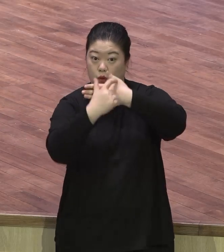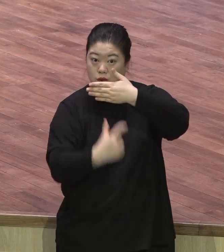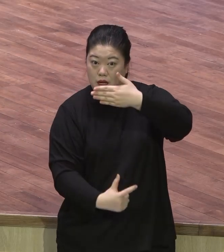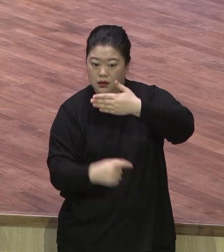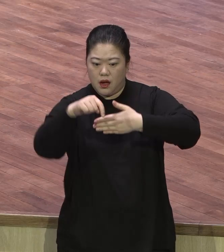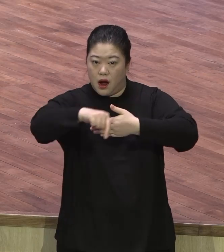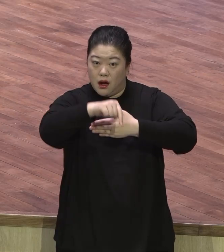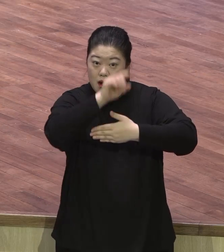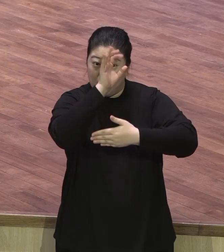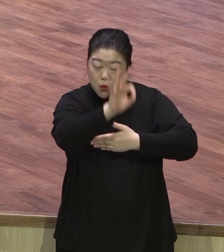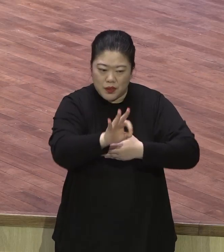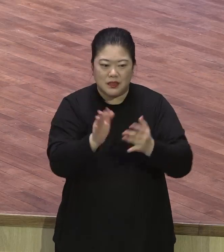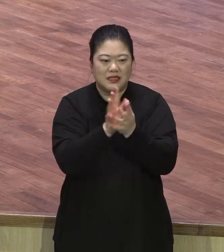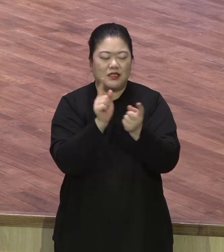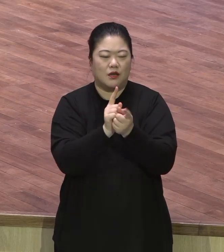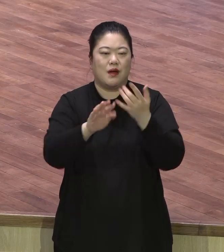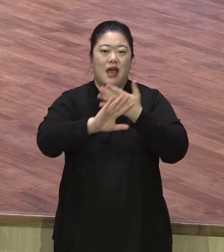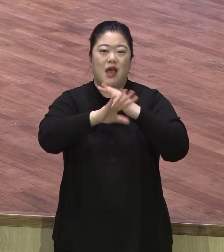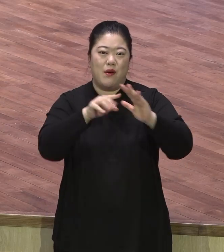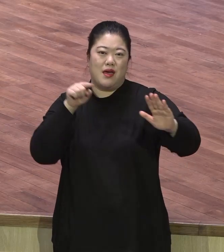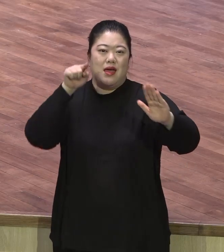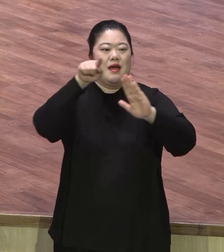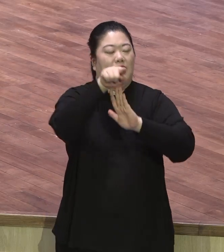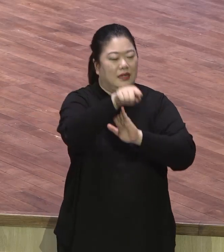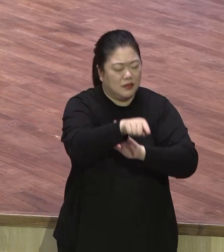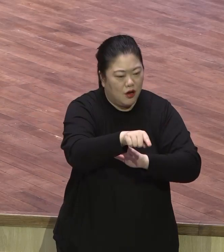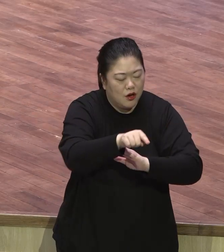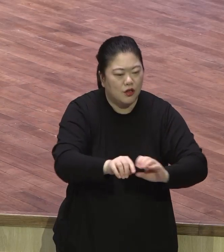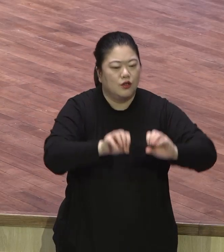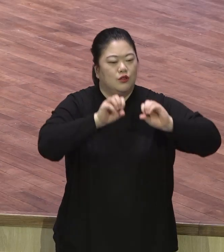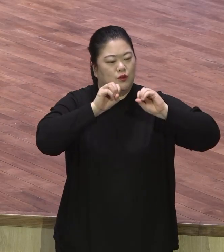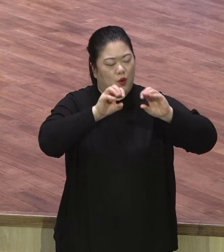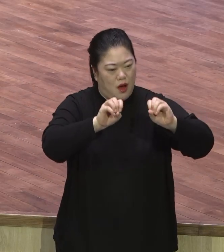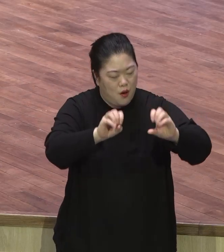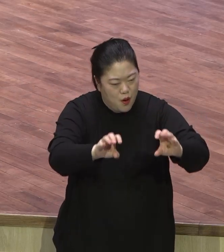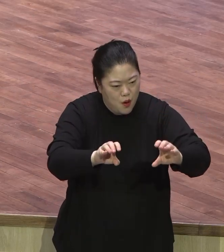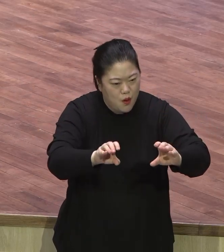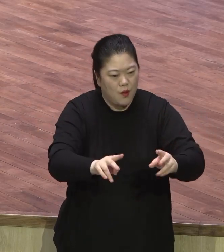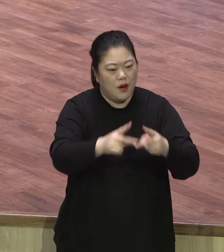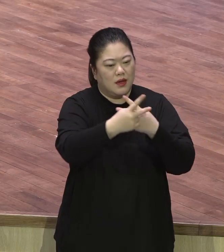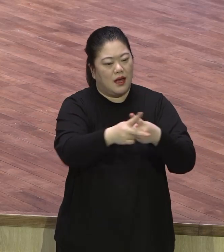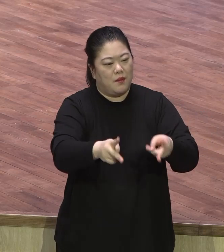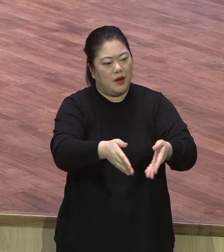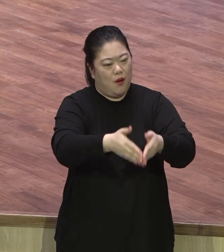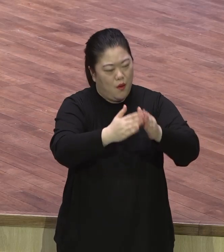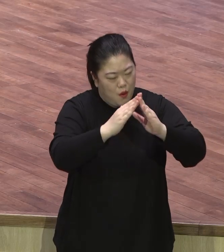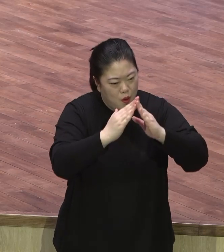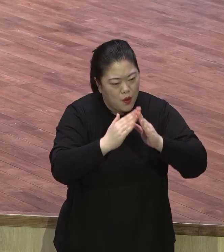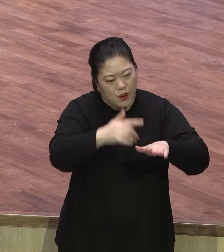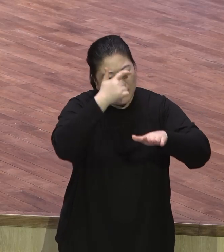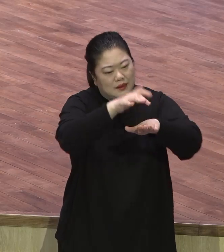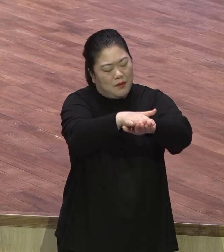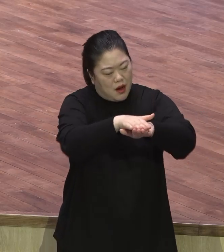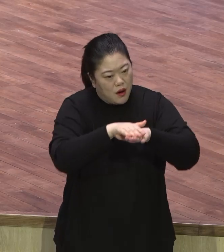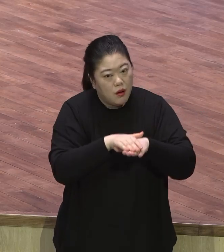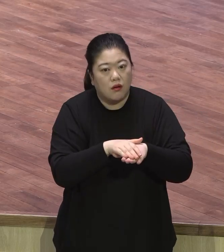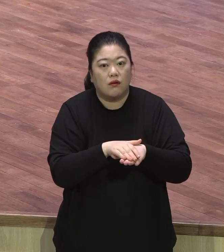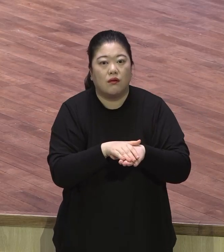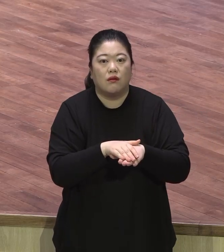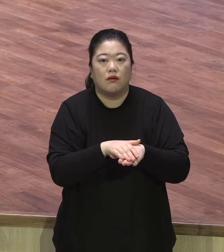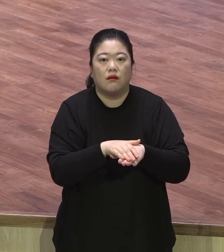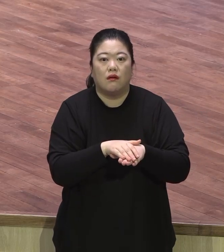가서 거기 가서 캠프하고 거기서 집회하고 있는 데가 내가 듣기로는 개인 교회로서는 없어요 그냥 목사님